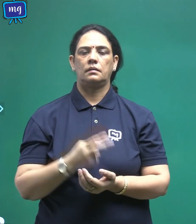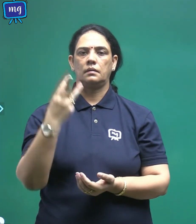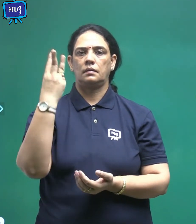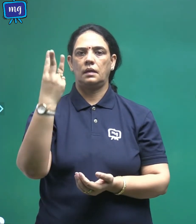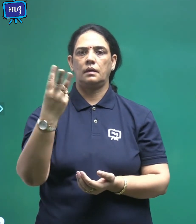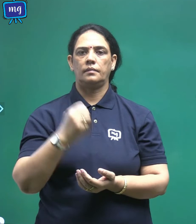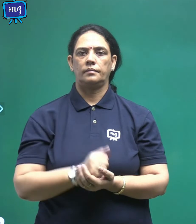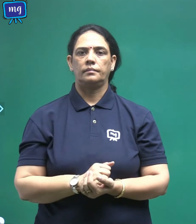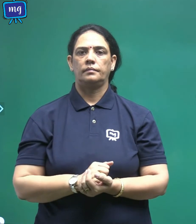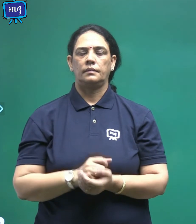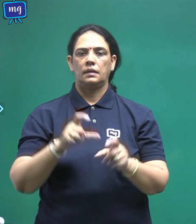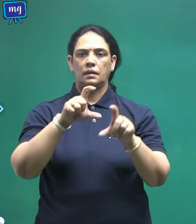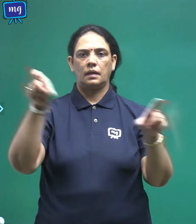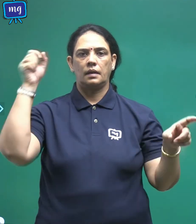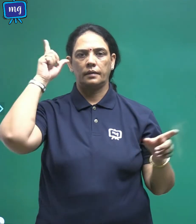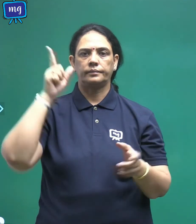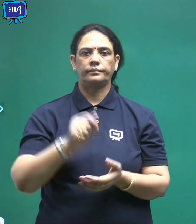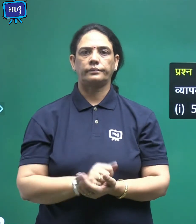3। समझ आ गया।